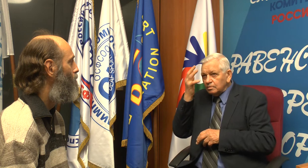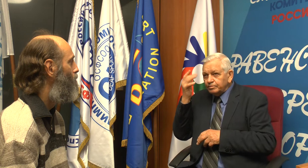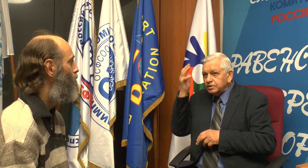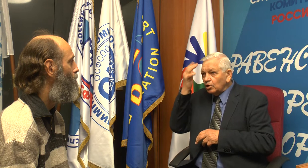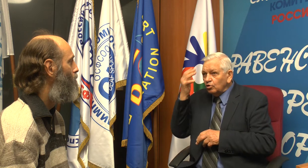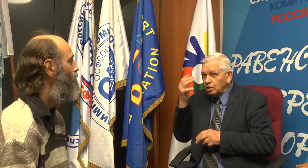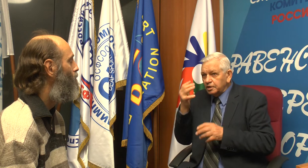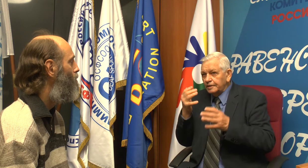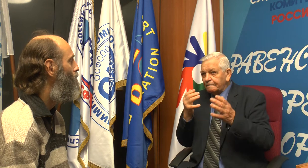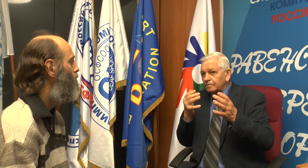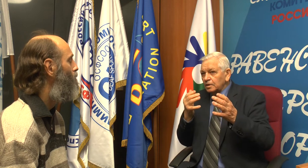психологи,